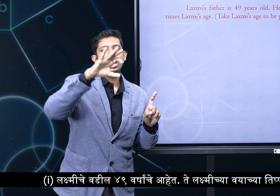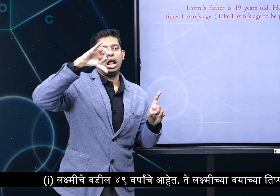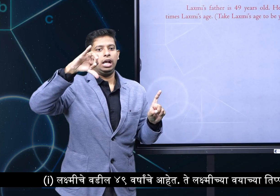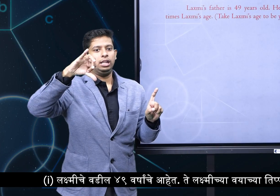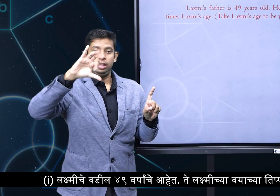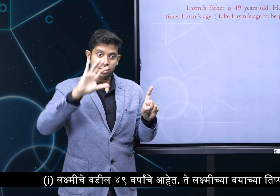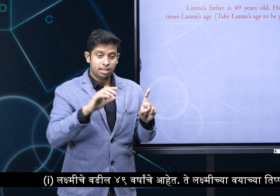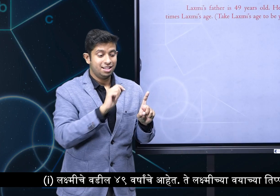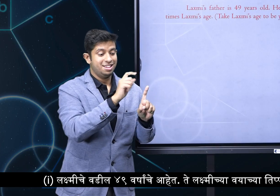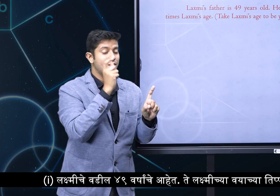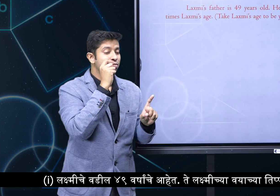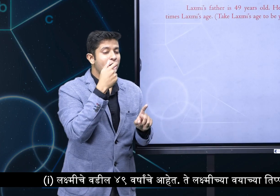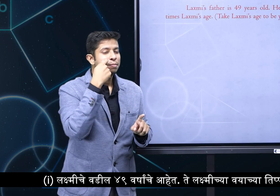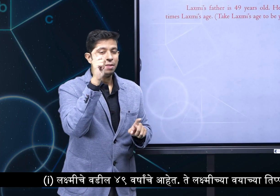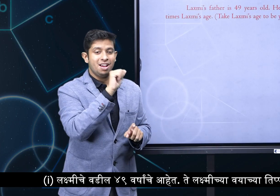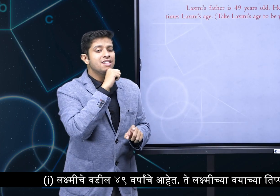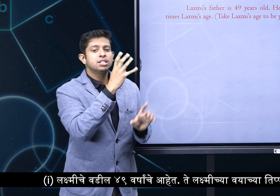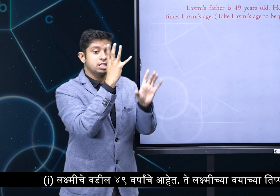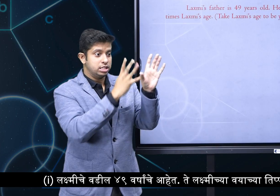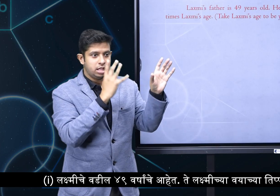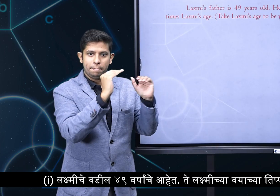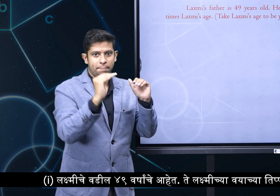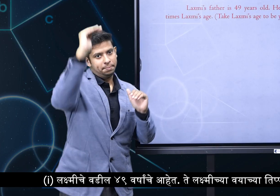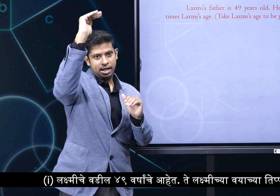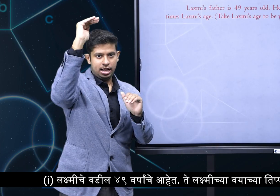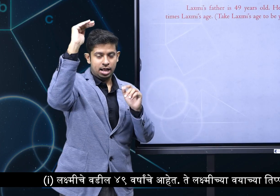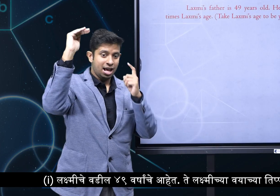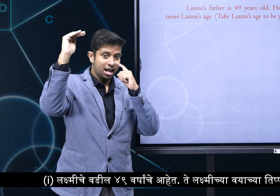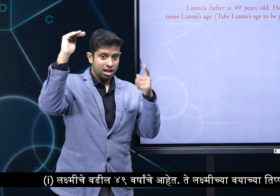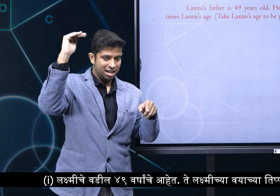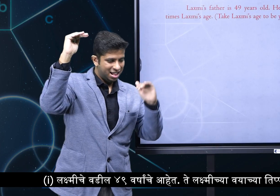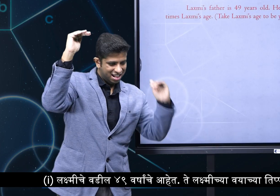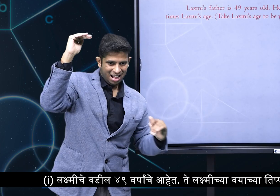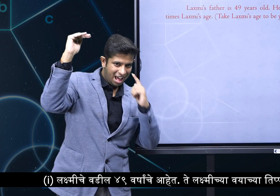49 वर्षाचे आहेत. ते लक्ष्मीच्या वयाच्या तिप्पटपेक्षा 4 वर्षांनी मोठे आहेत.